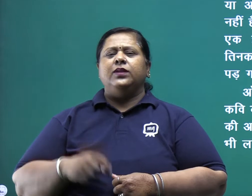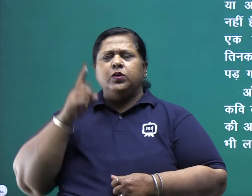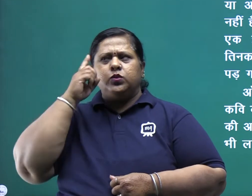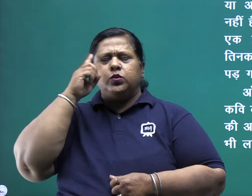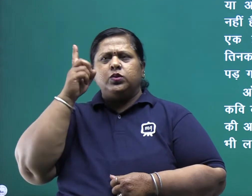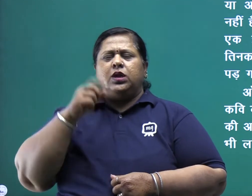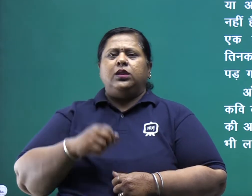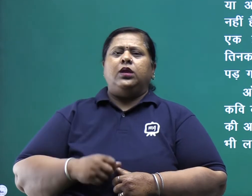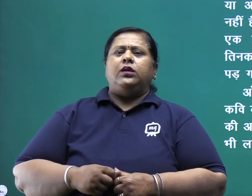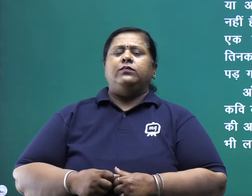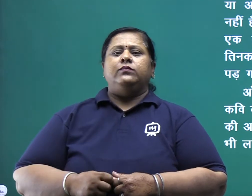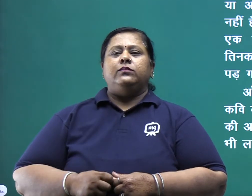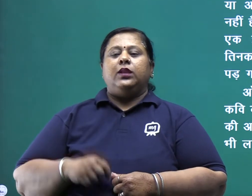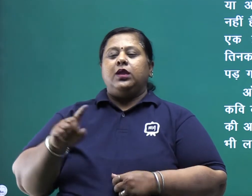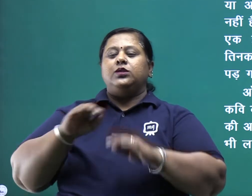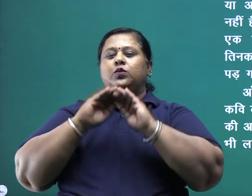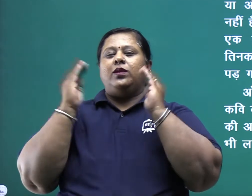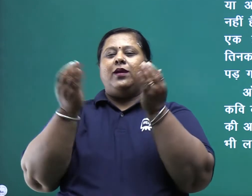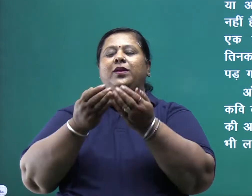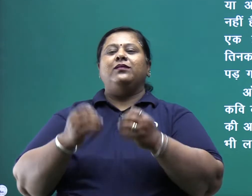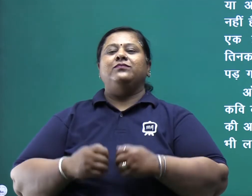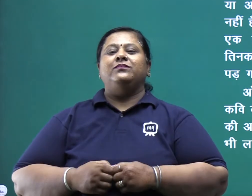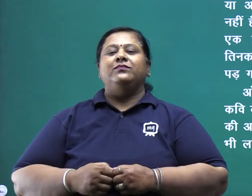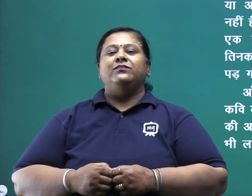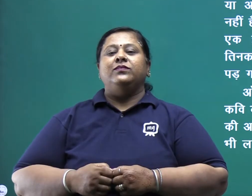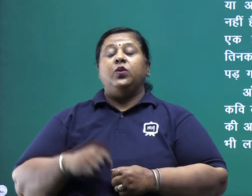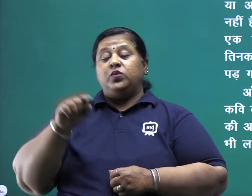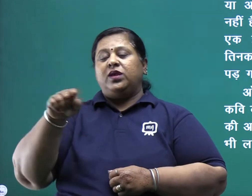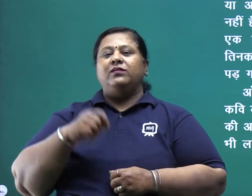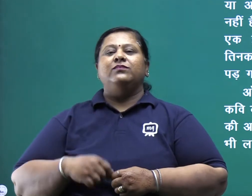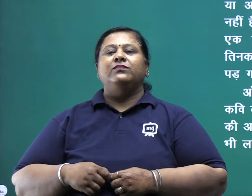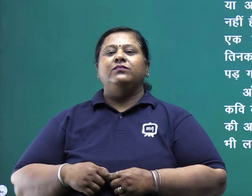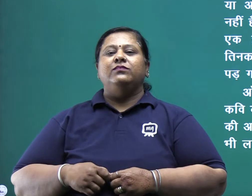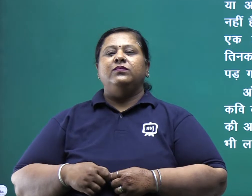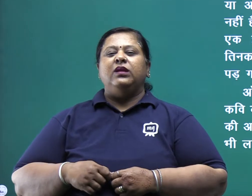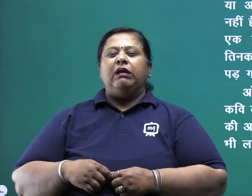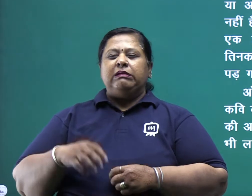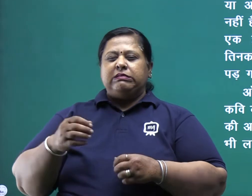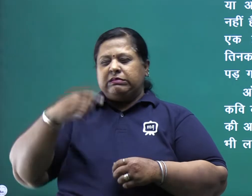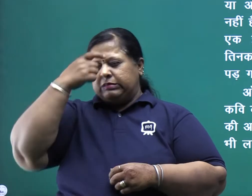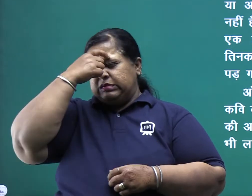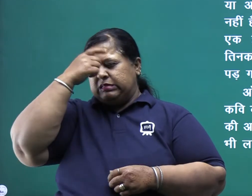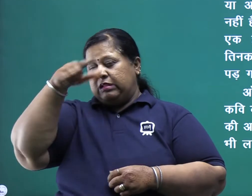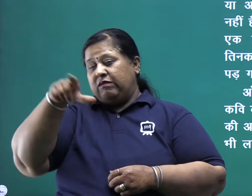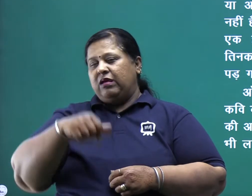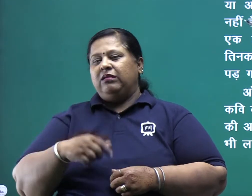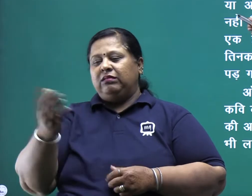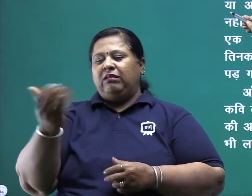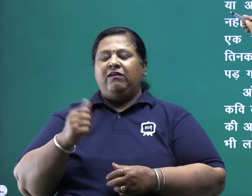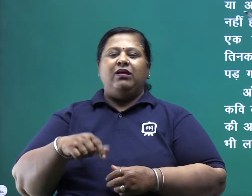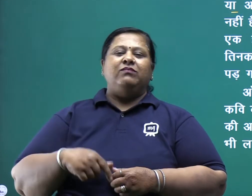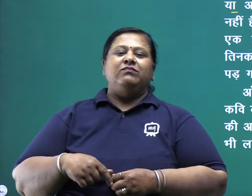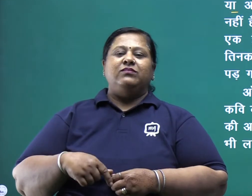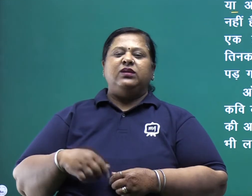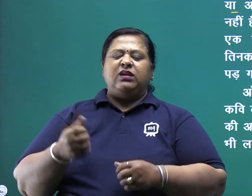सोच रहा था कि इस दुनिया में उसे कष्ट देने वाला